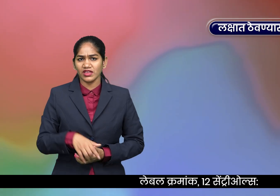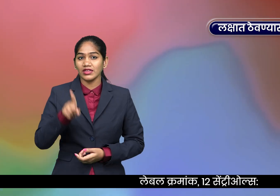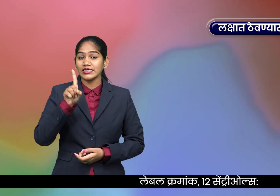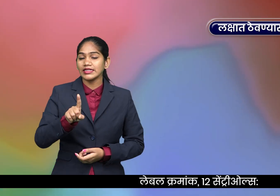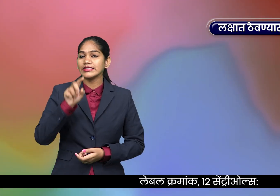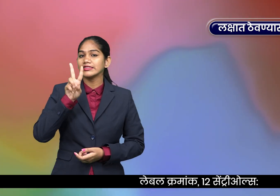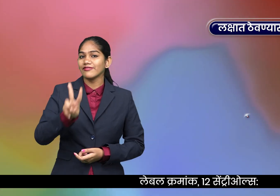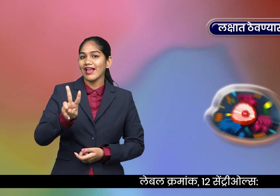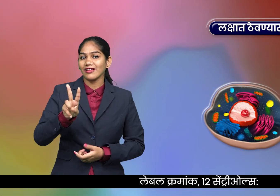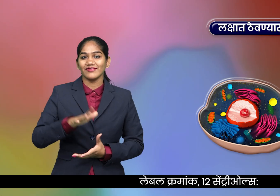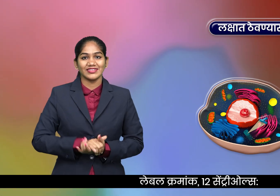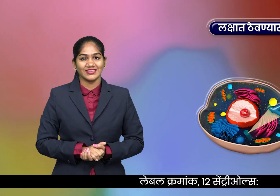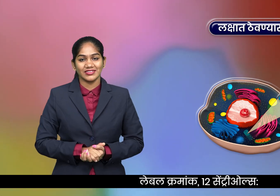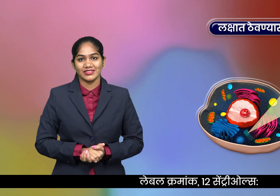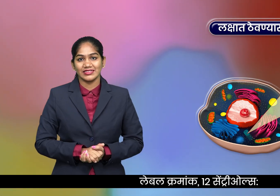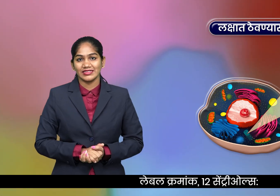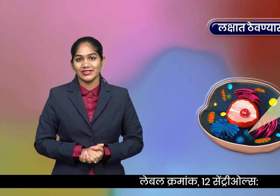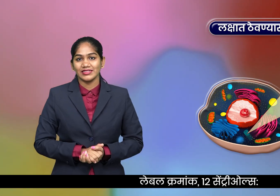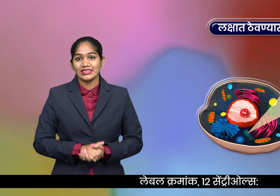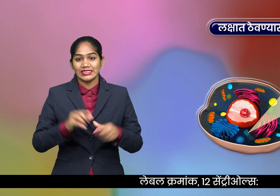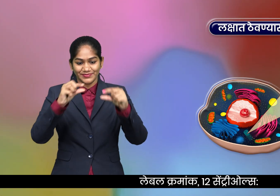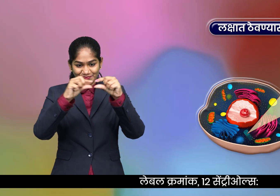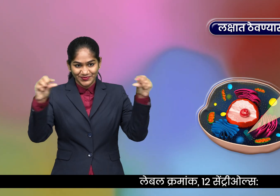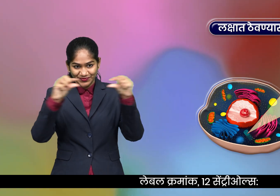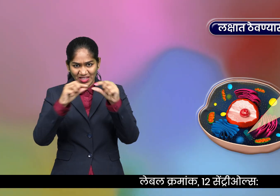लेबल क्रमांक 12, सेंट्रिओल्स.